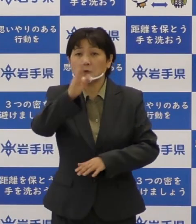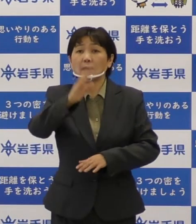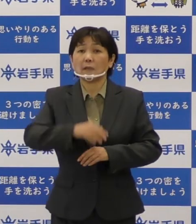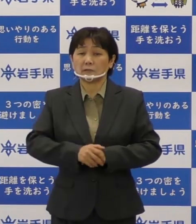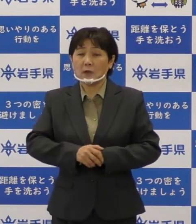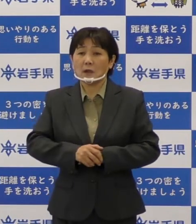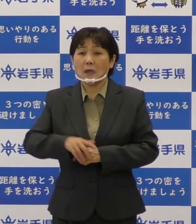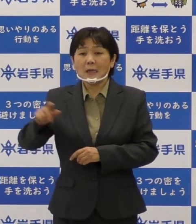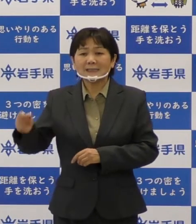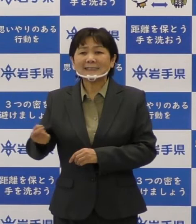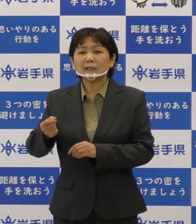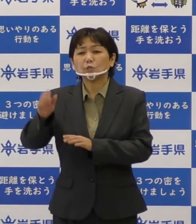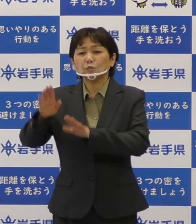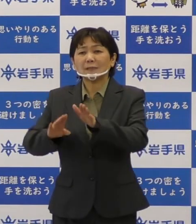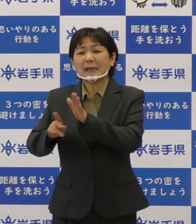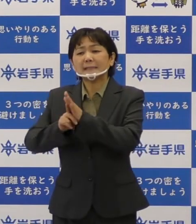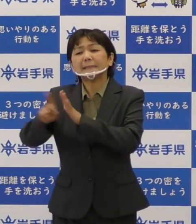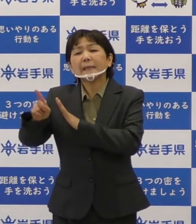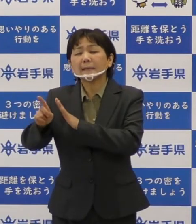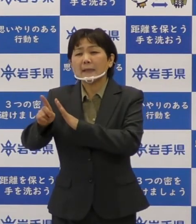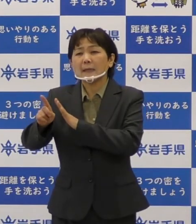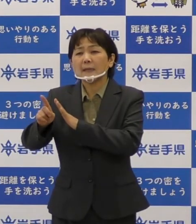マーシャルでも、